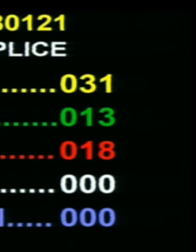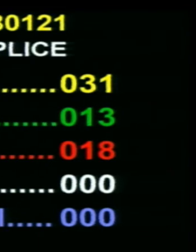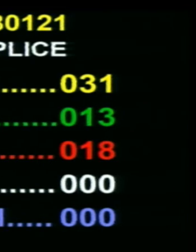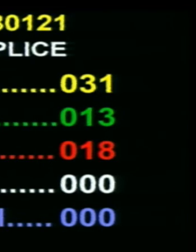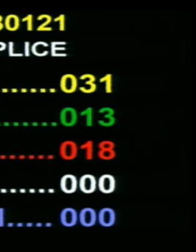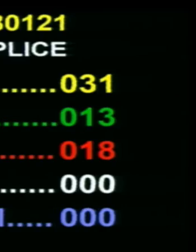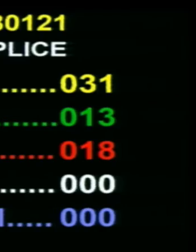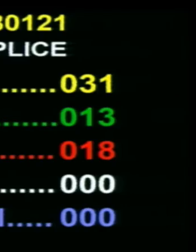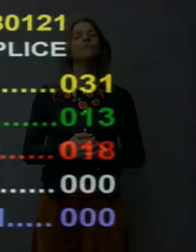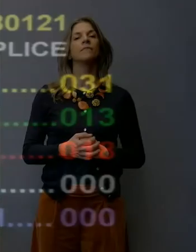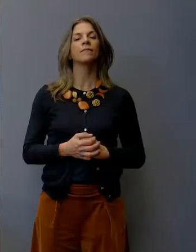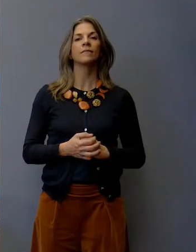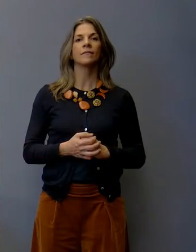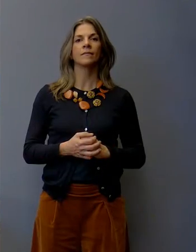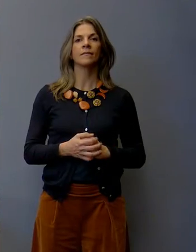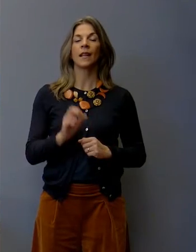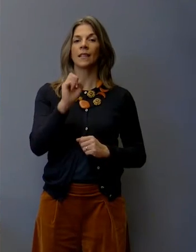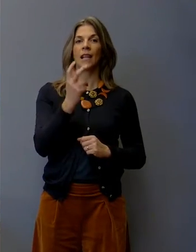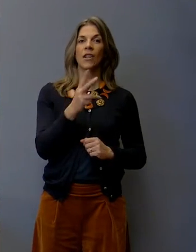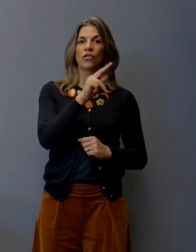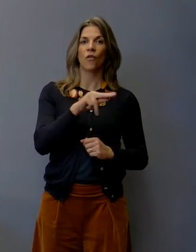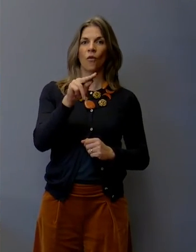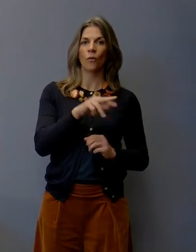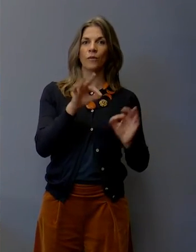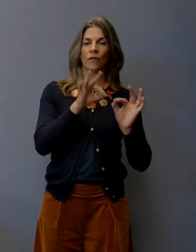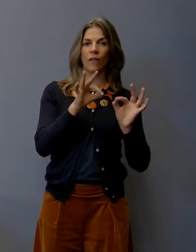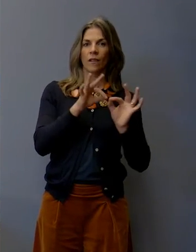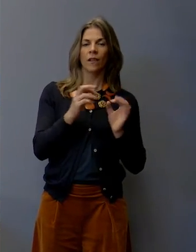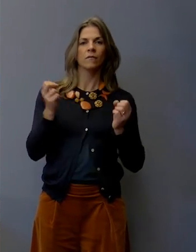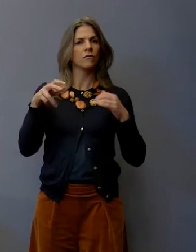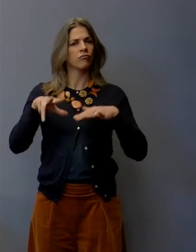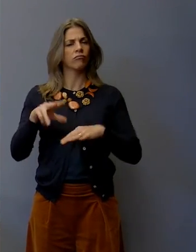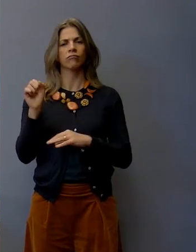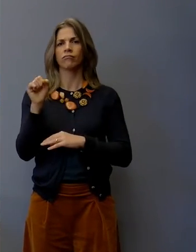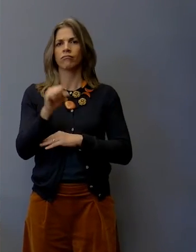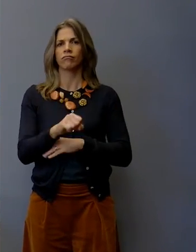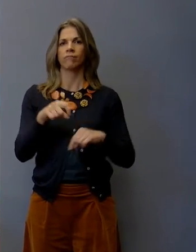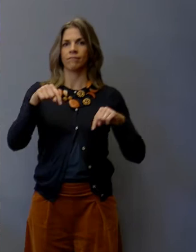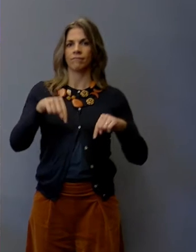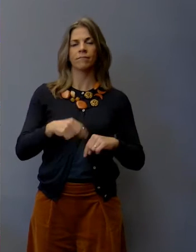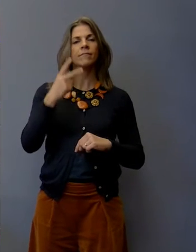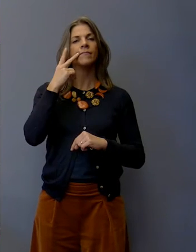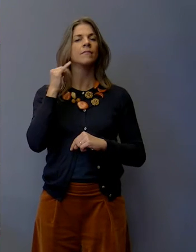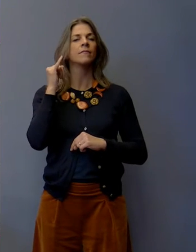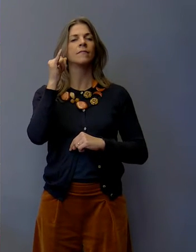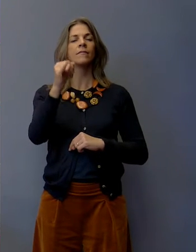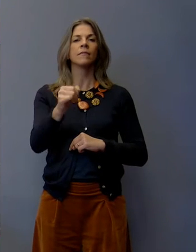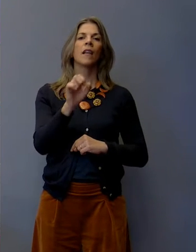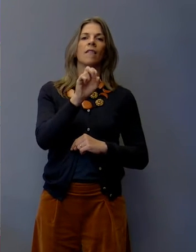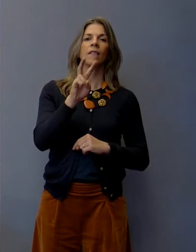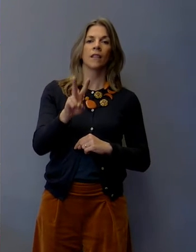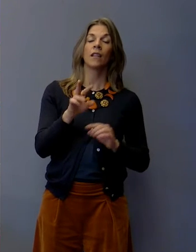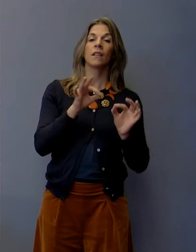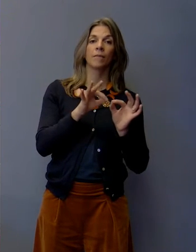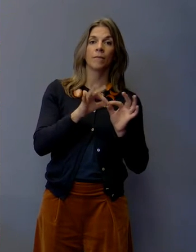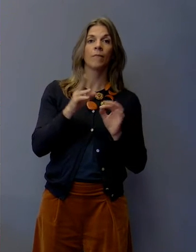13 voti favorevoli e 18 contrari in presenza consigliere avvenente filiera